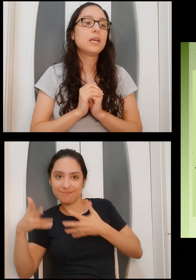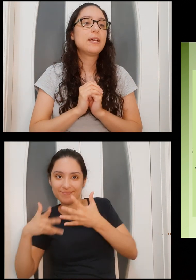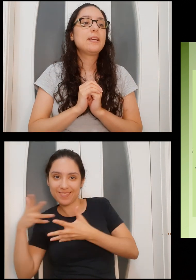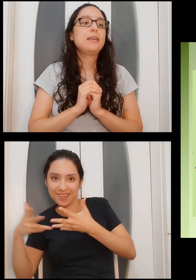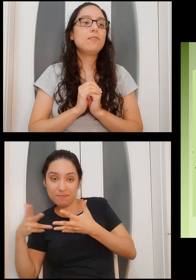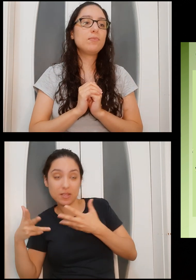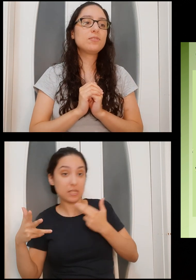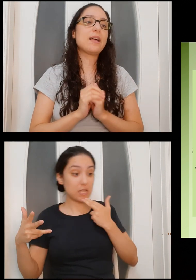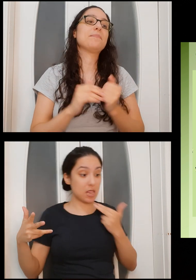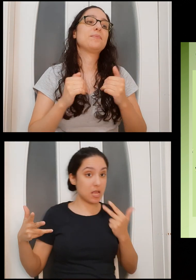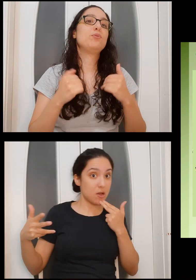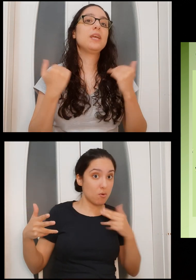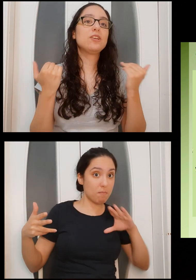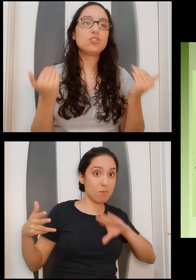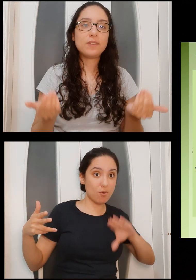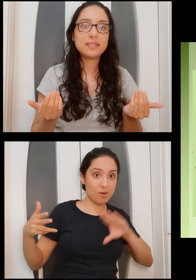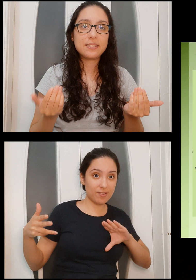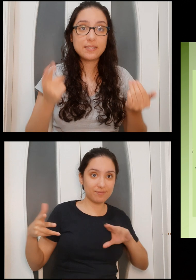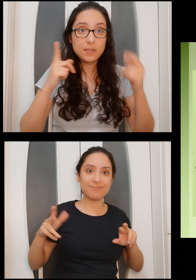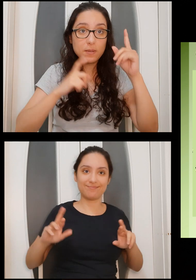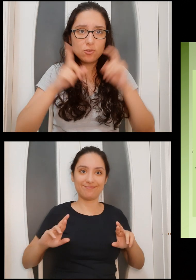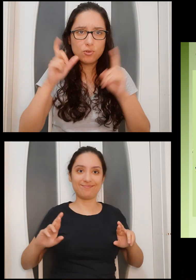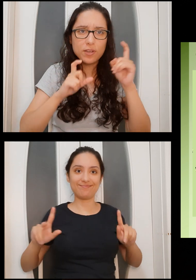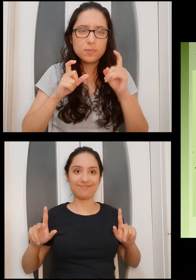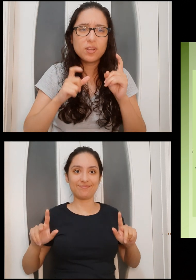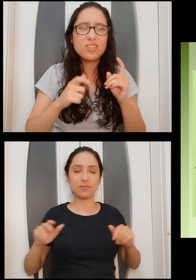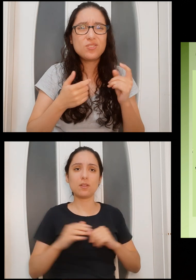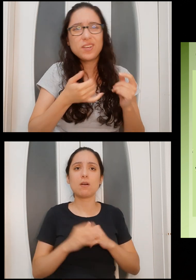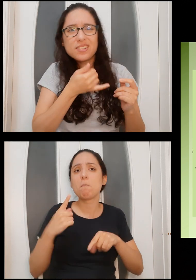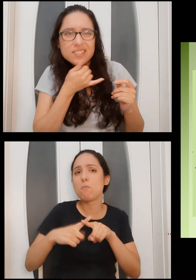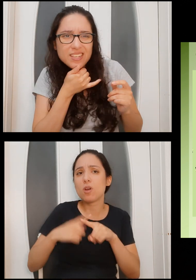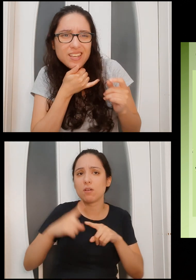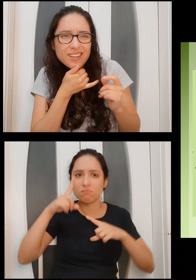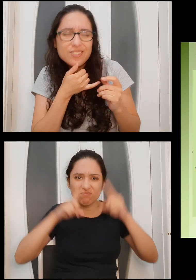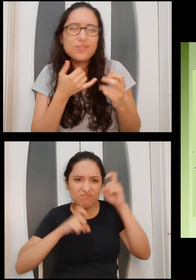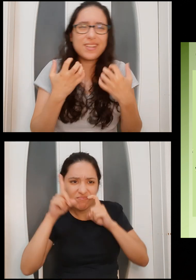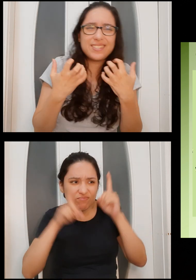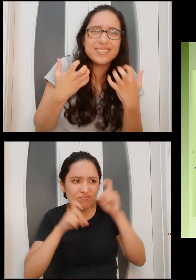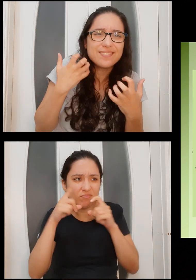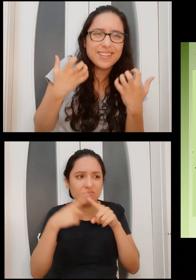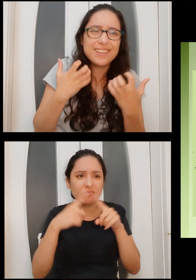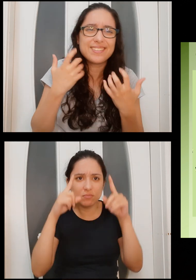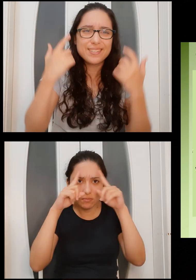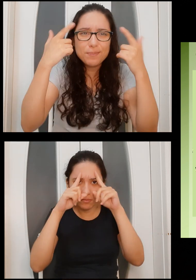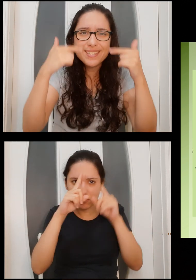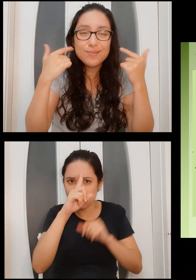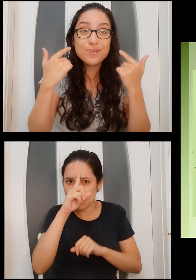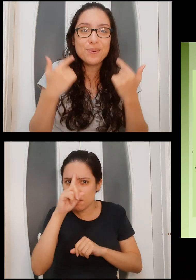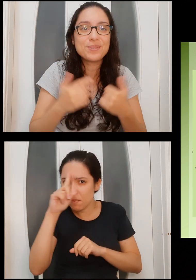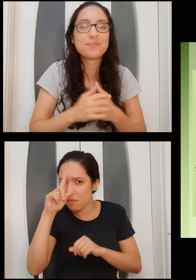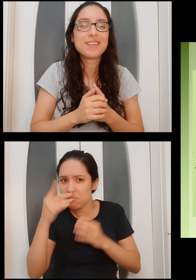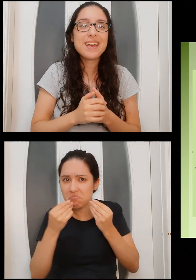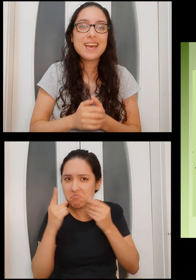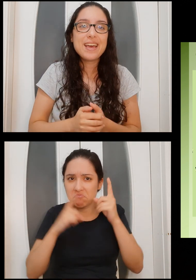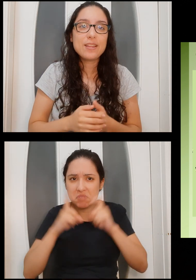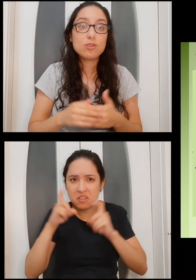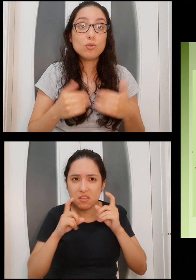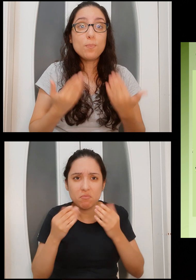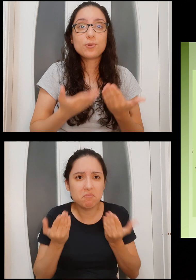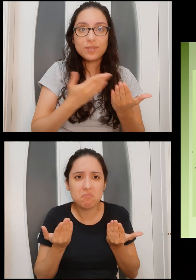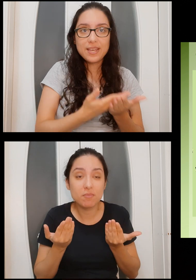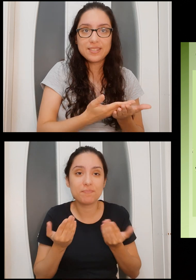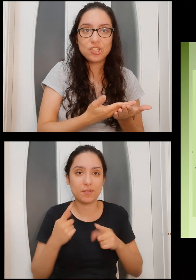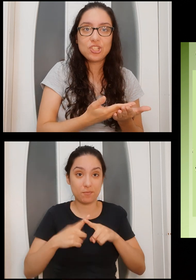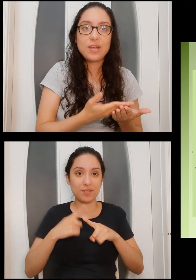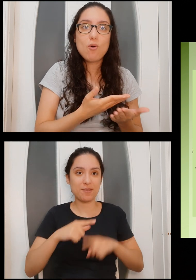bom? E vamos lá, por que a gente faz essas expressões? Por que a gente fica assim, a gente faz essa expressão no rosto?